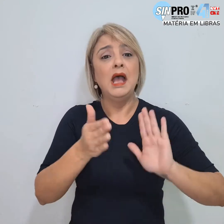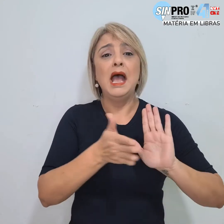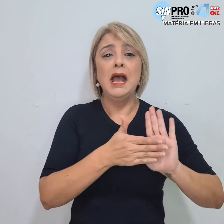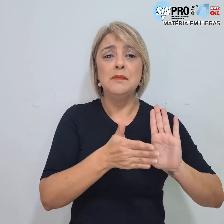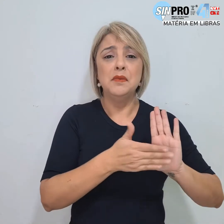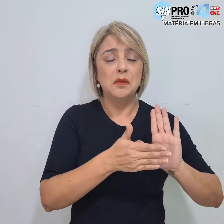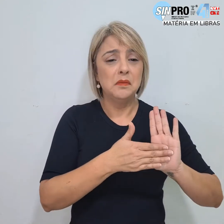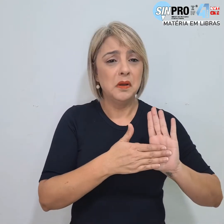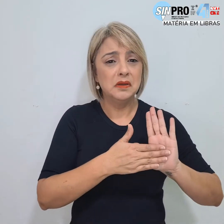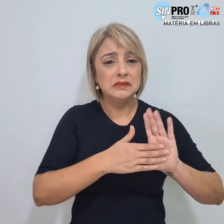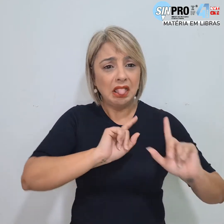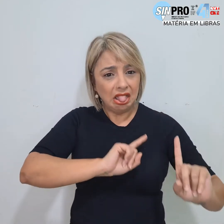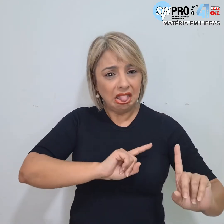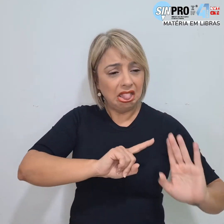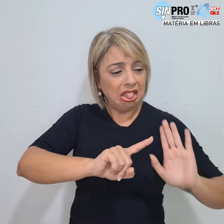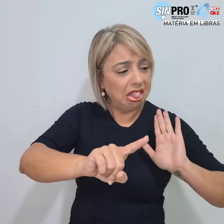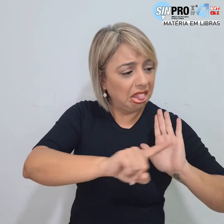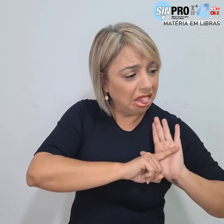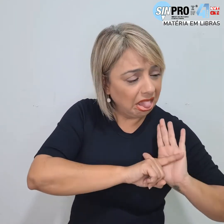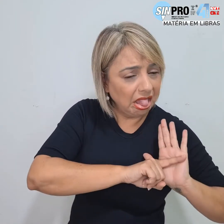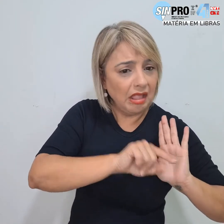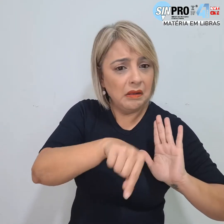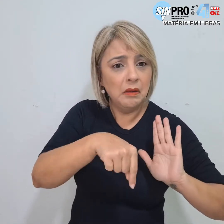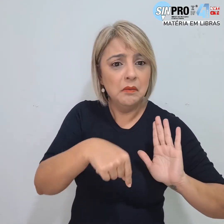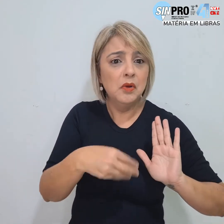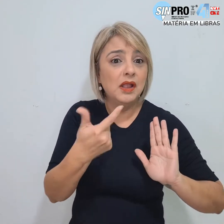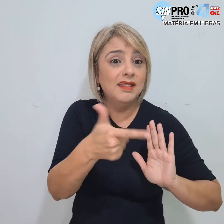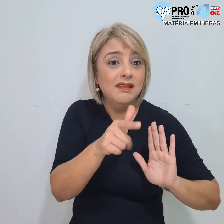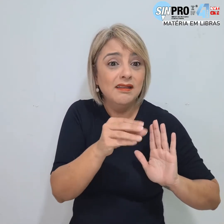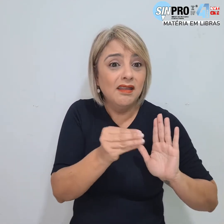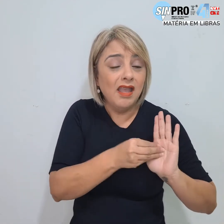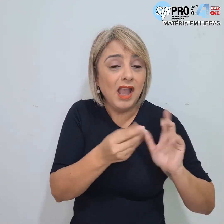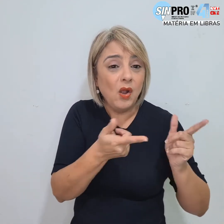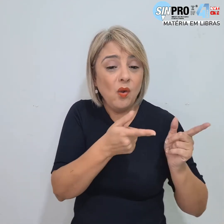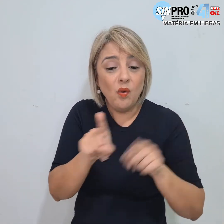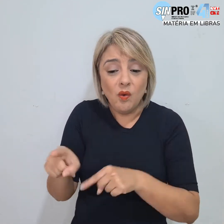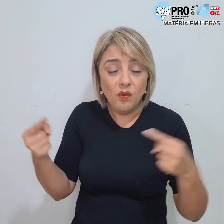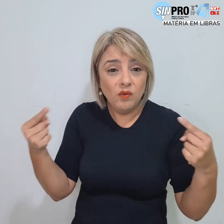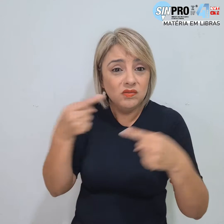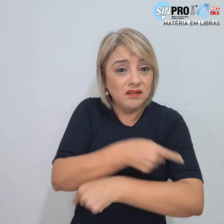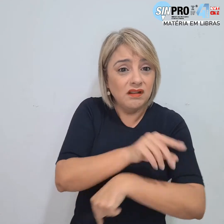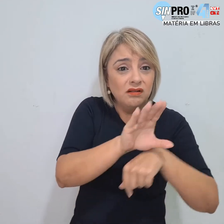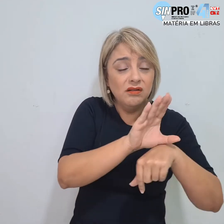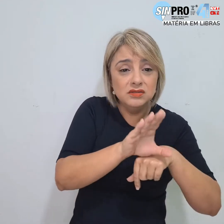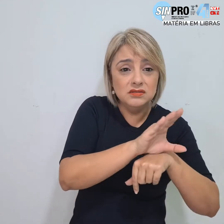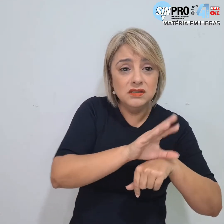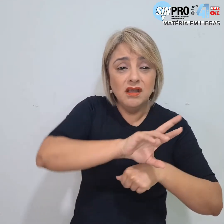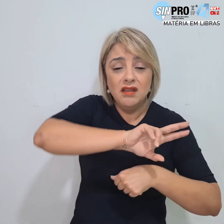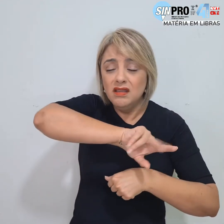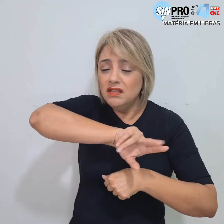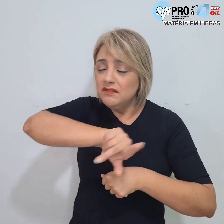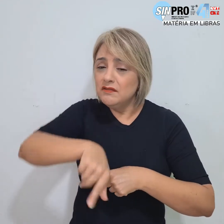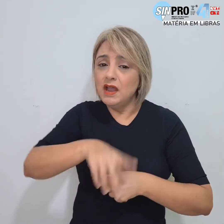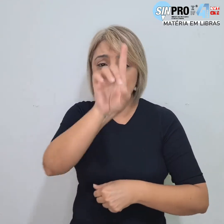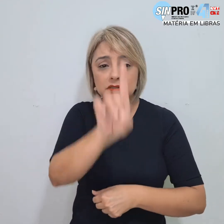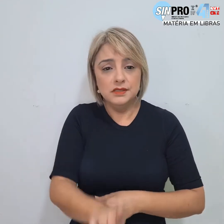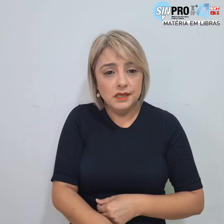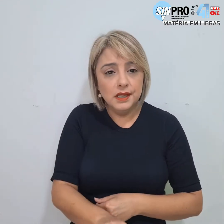é negativa porque infringe a Constituição Federal e vários direitos da criança e do